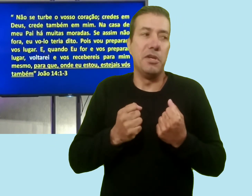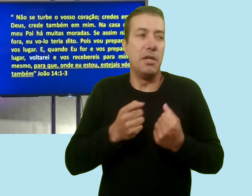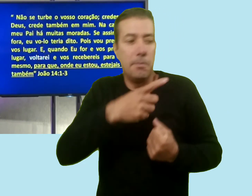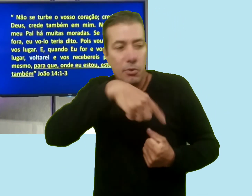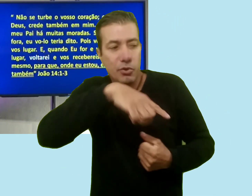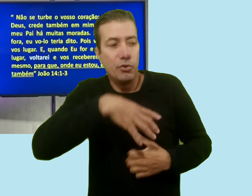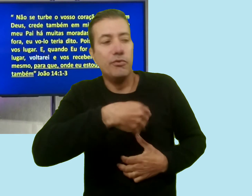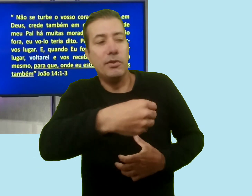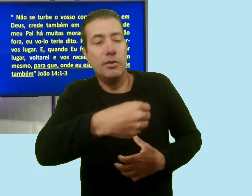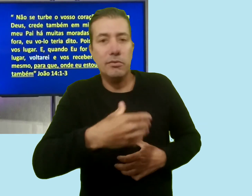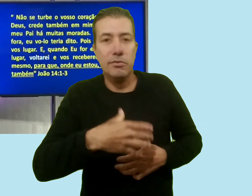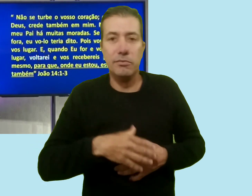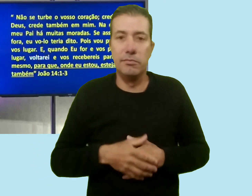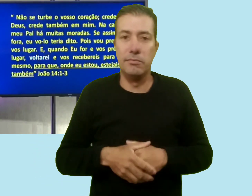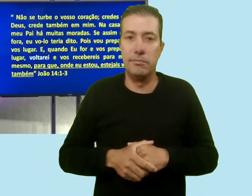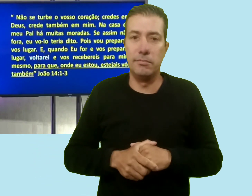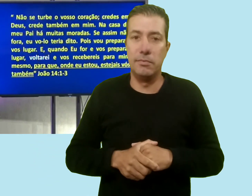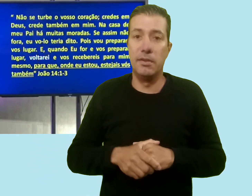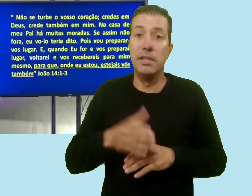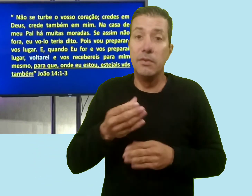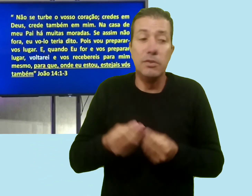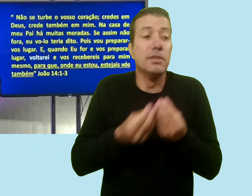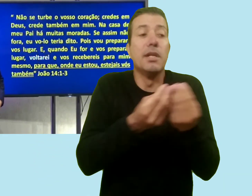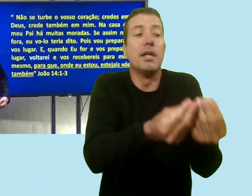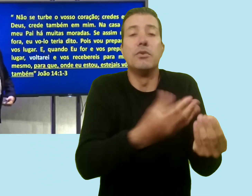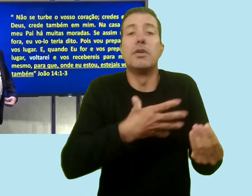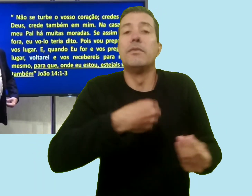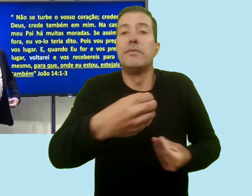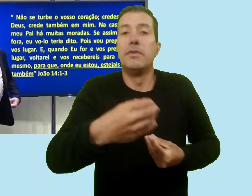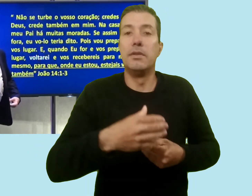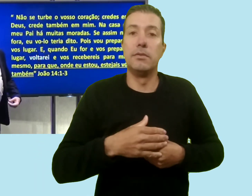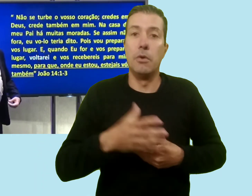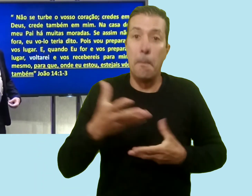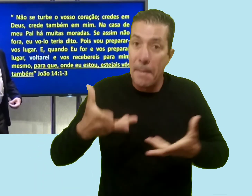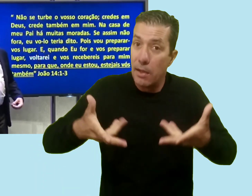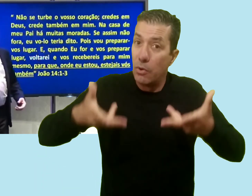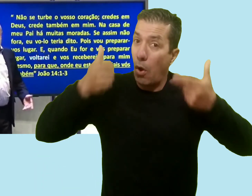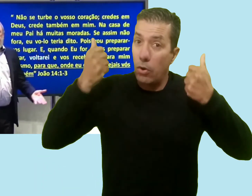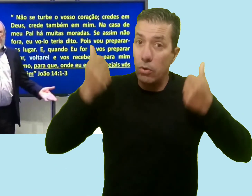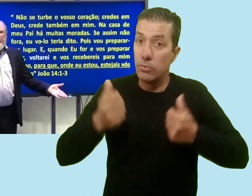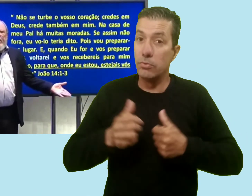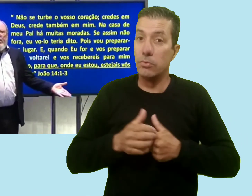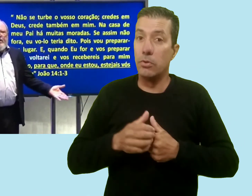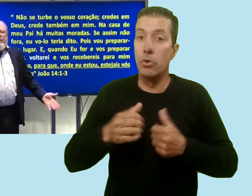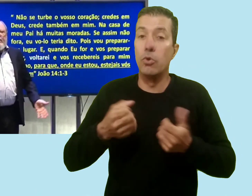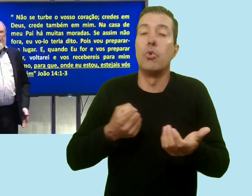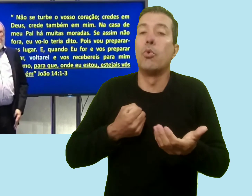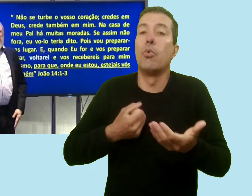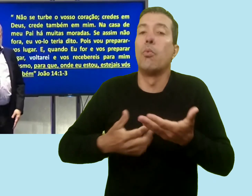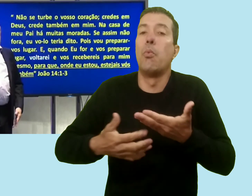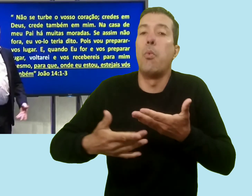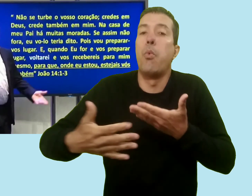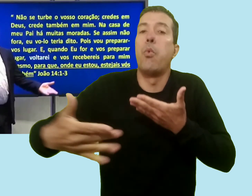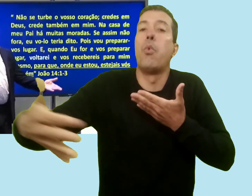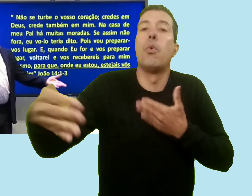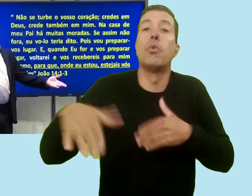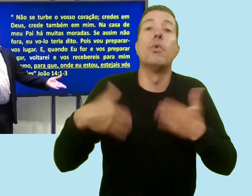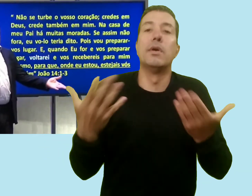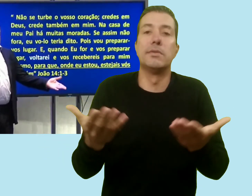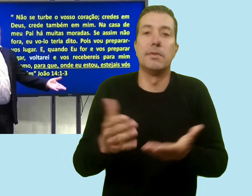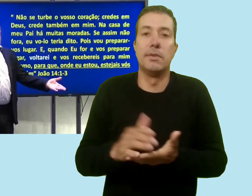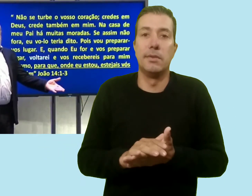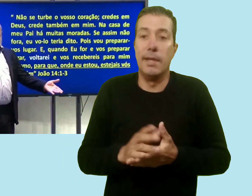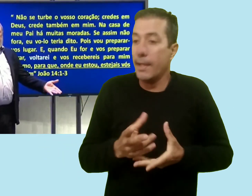o que você quisesse para os seus filhos, o que você daria? Você daria o melhor. Por quanto